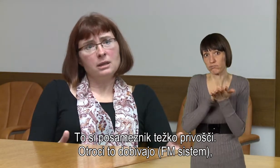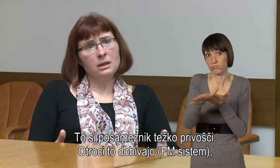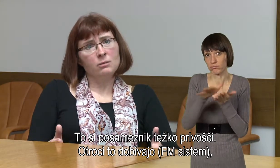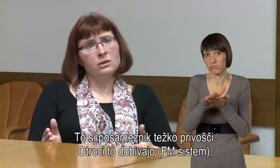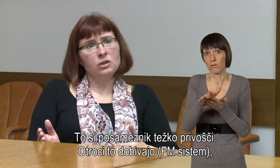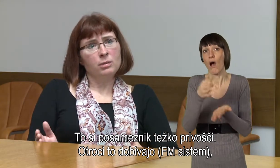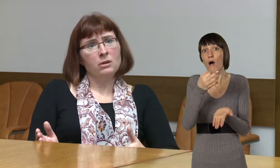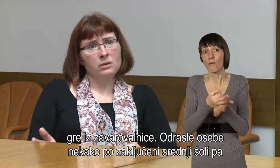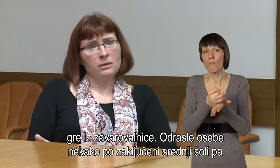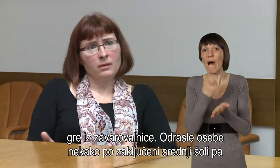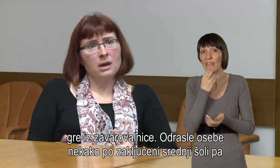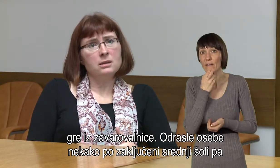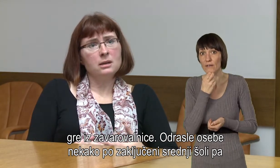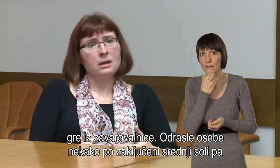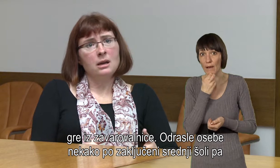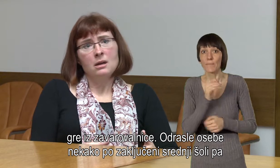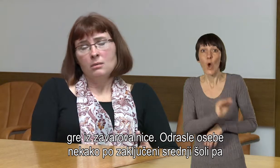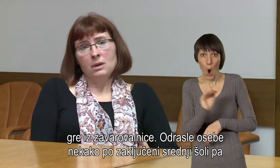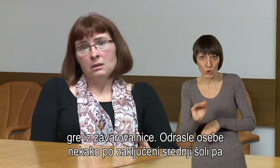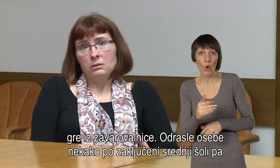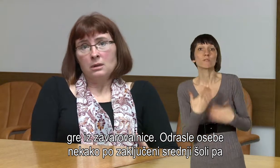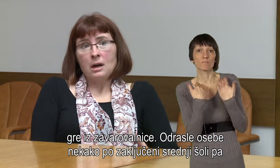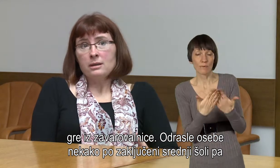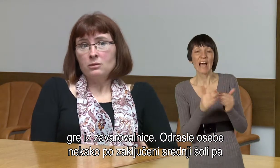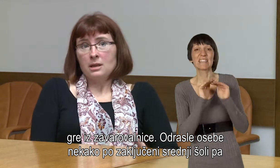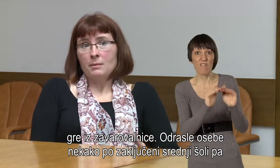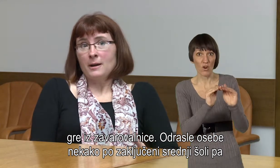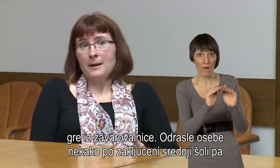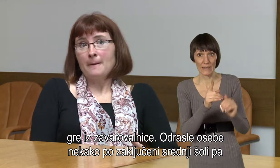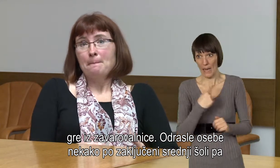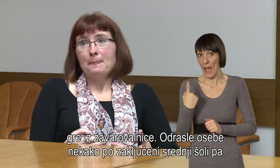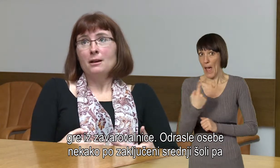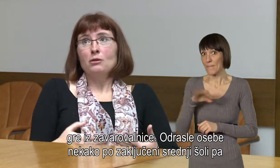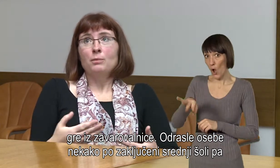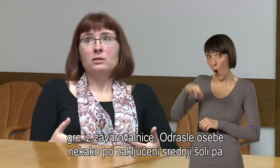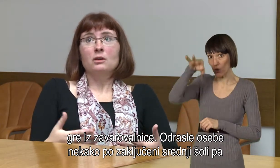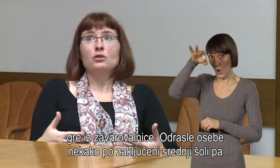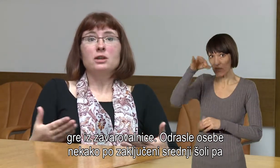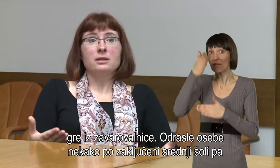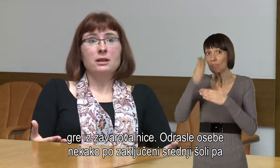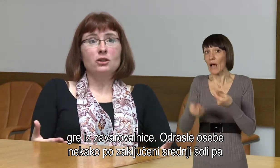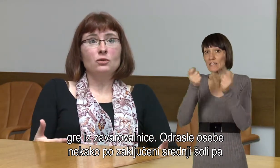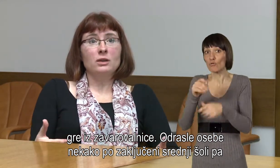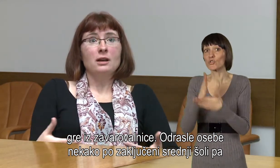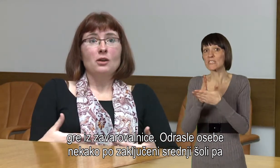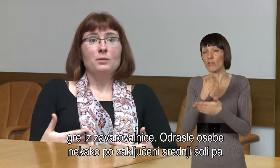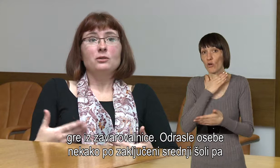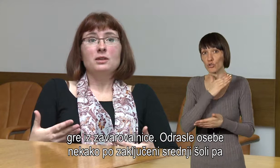gre v bistvu še preko zavarovalnice, odrasle osebe, nekako po zaključeni srednji šoli, v bistvu si